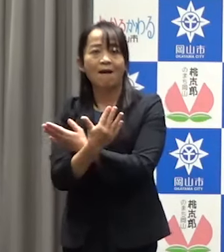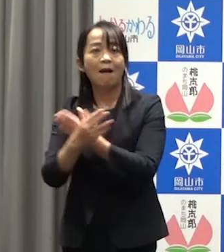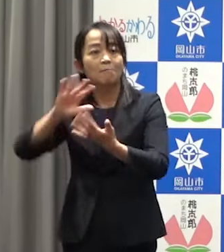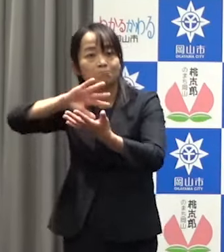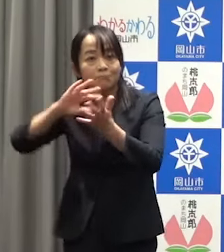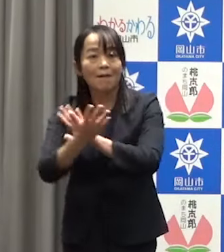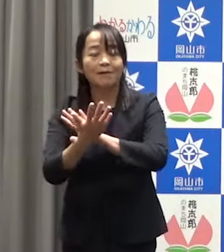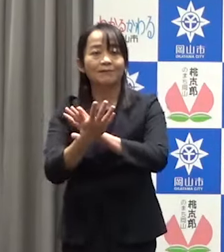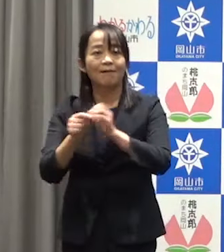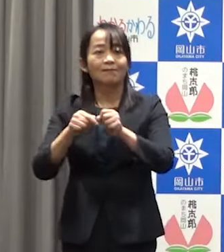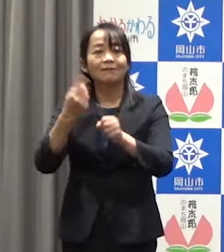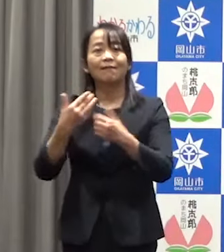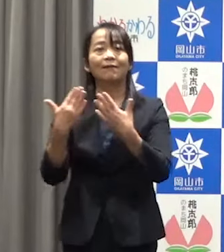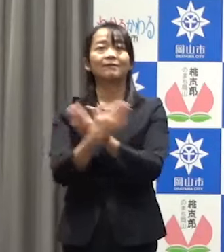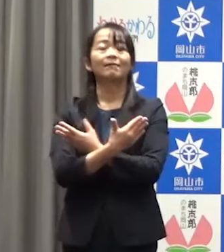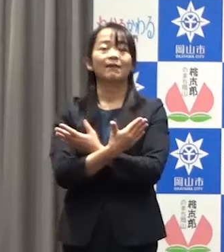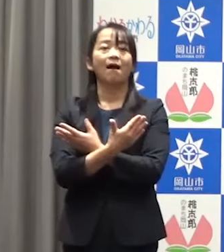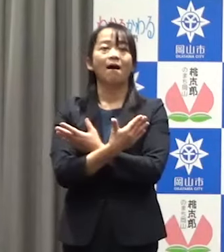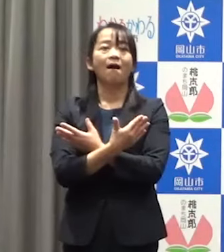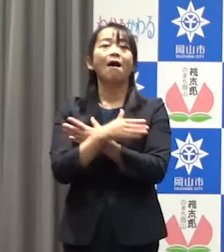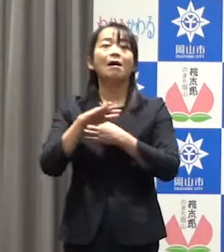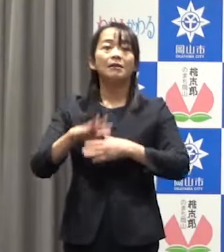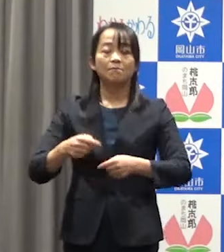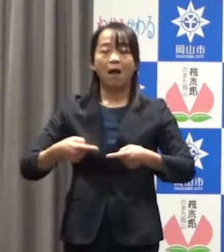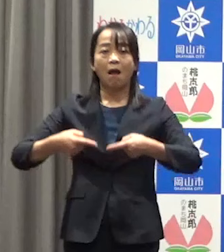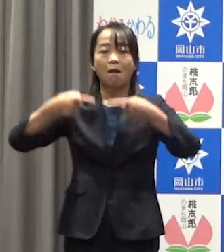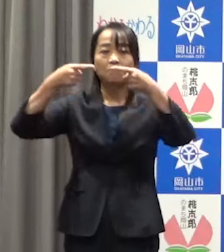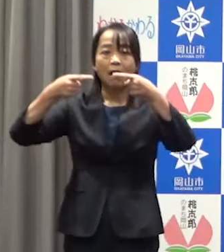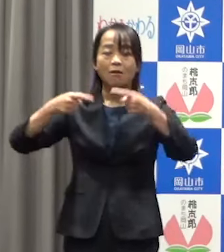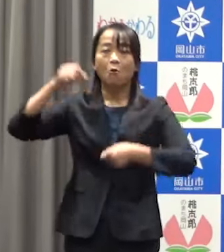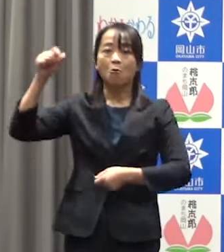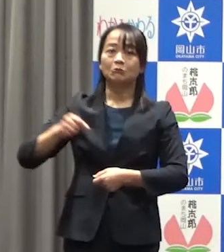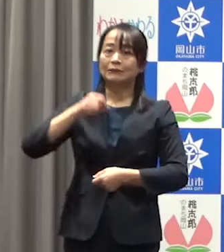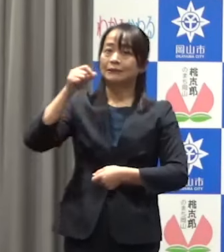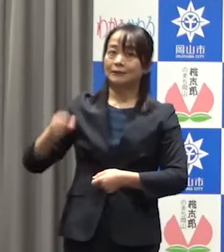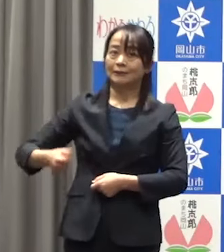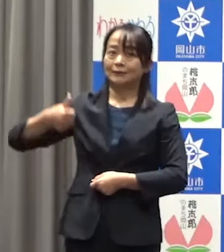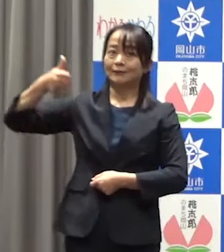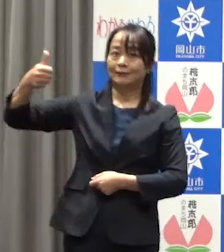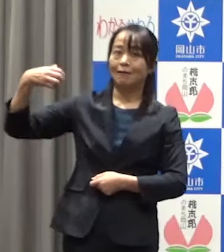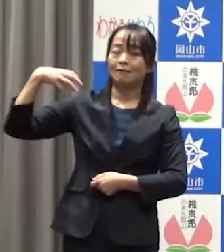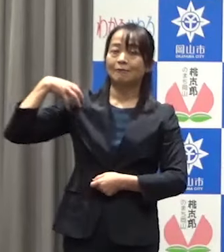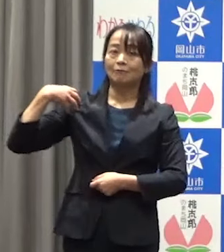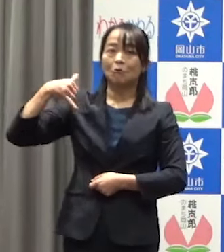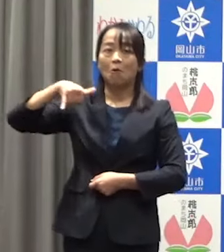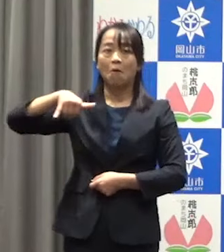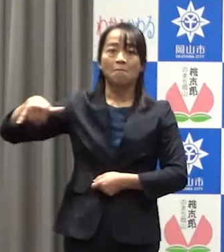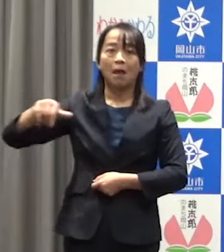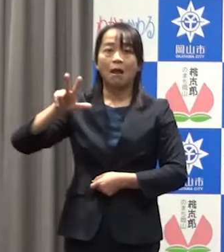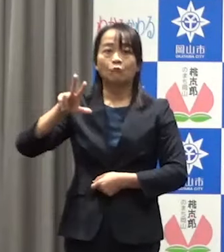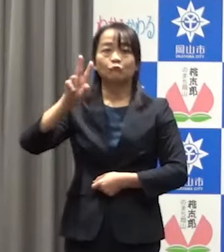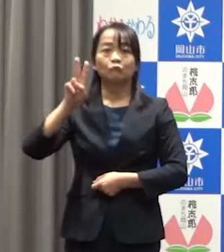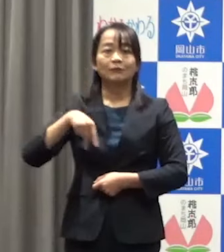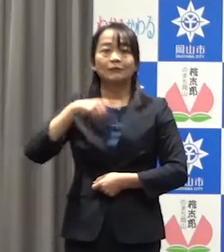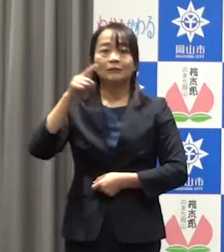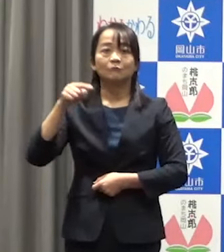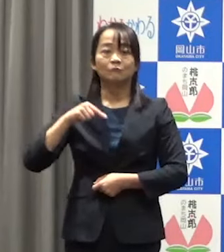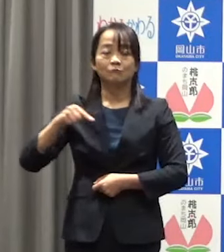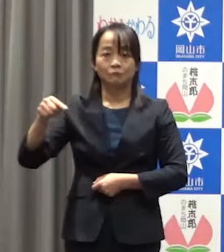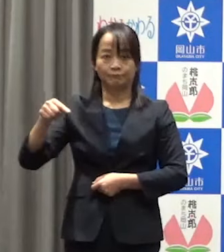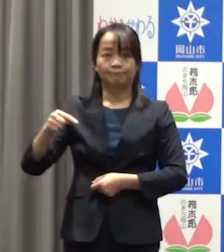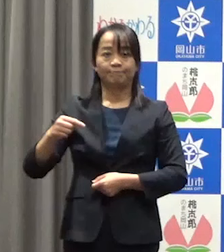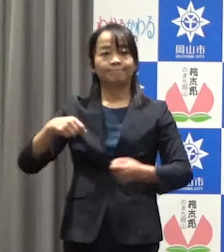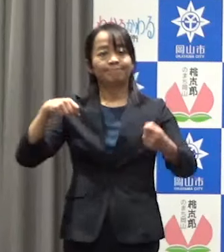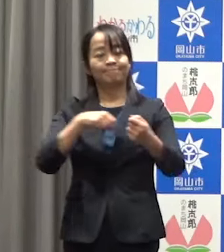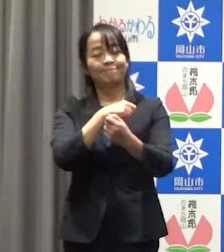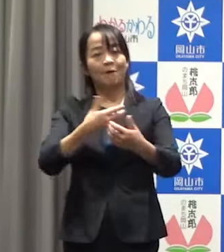は名誉指揮者として楽団の将来を見守りながら、ベルリン交響楽団の、